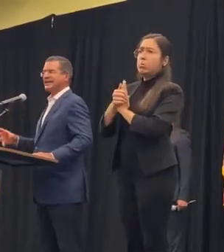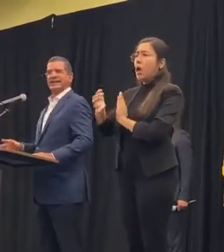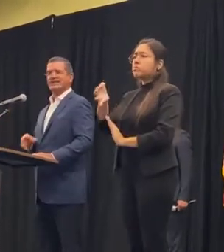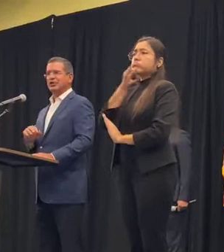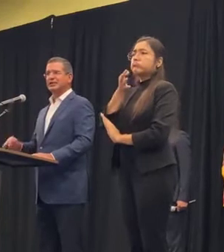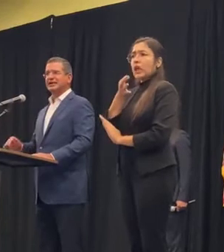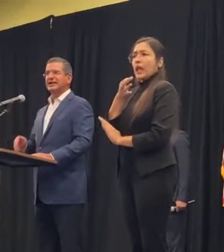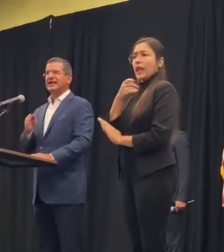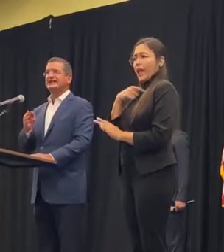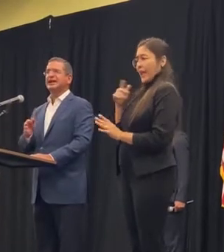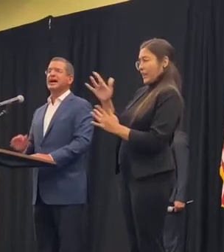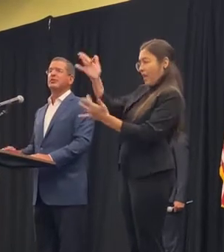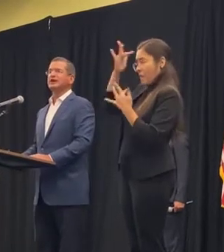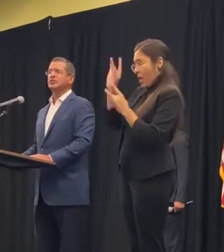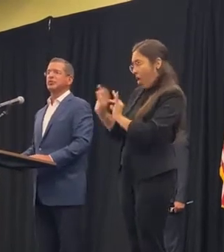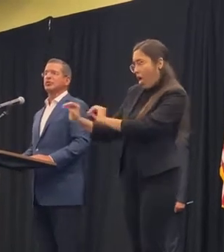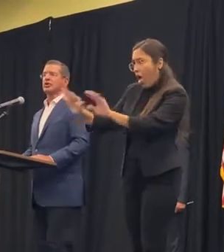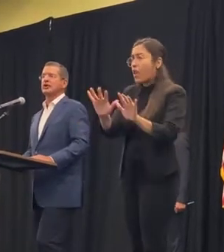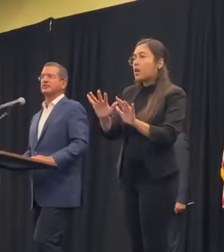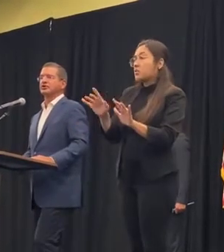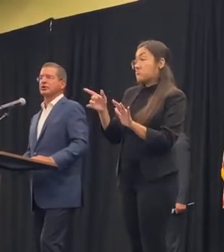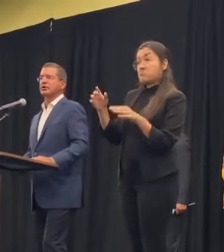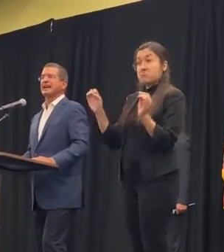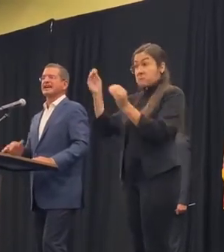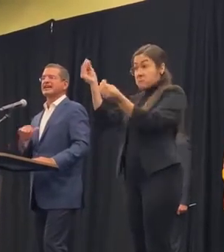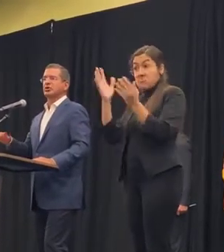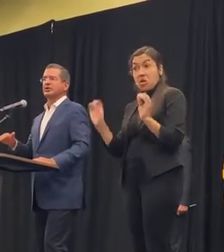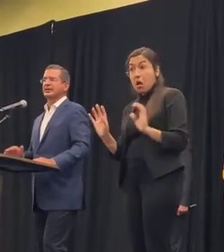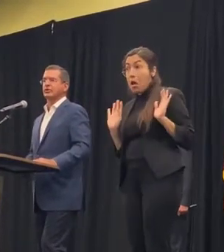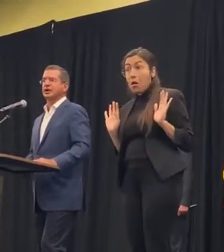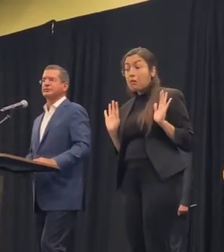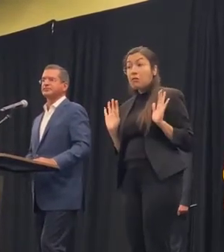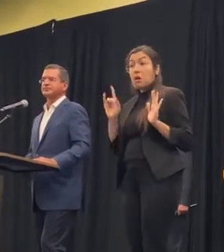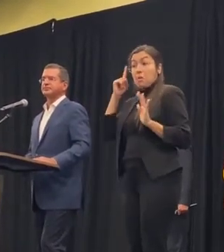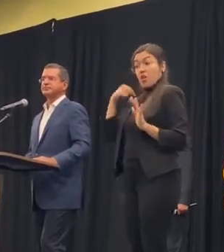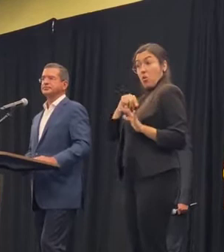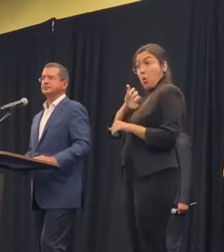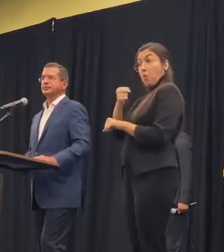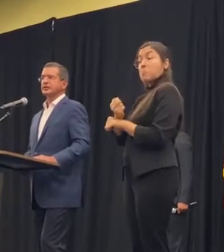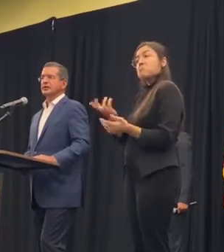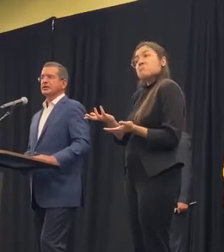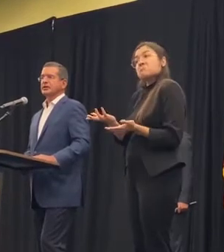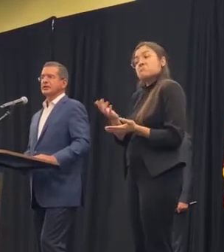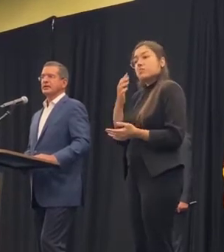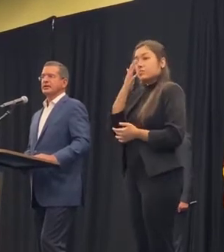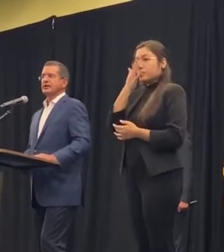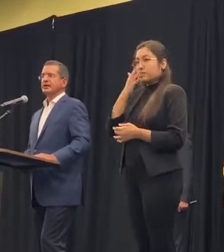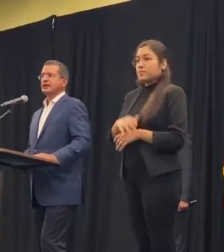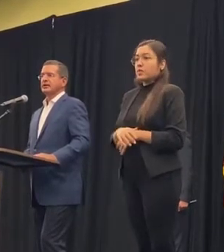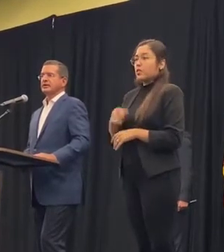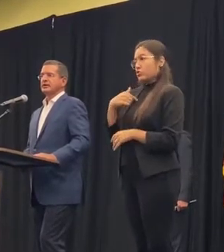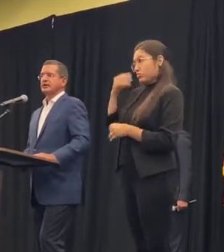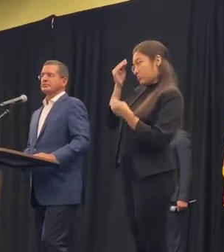en salubrista, está abogando por un lockdown en Puerto Rico, o sea, para que aquí todos estemos claros. Le digo por lo que propone el presidente del Senado,